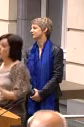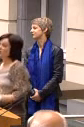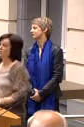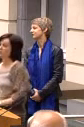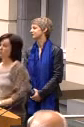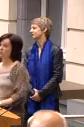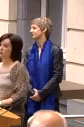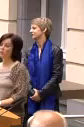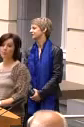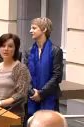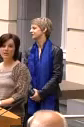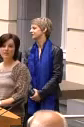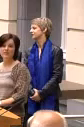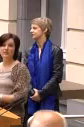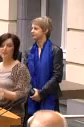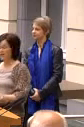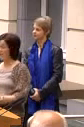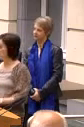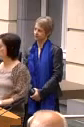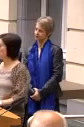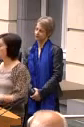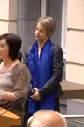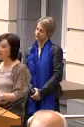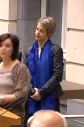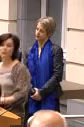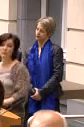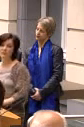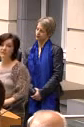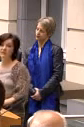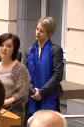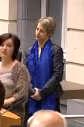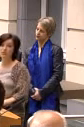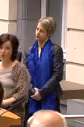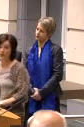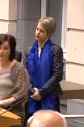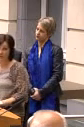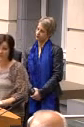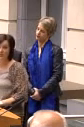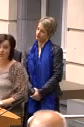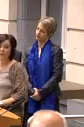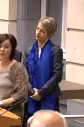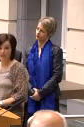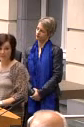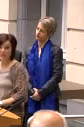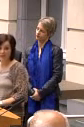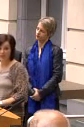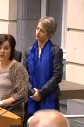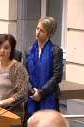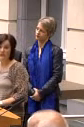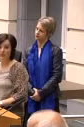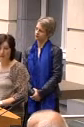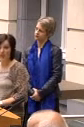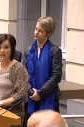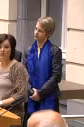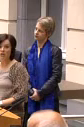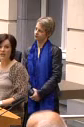dat u die bekommernis en die vraagstelling en het antwoord mee zal geven met al uw andere collega-ministers, want daar gaat het uiteraard